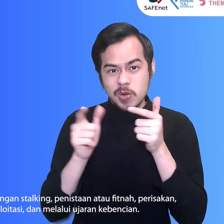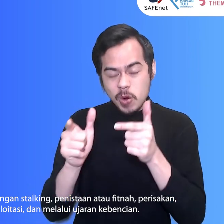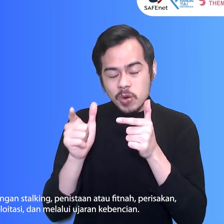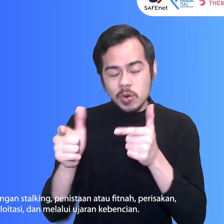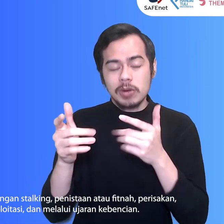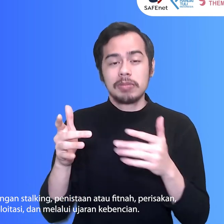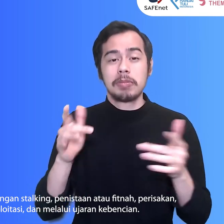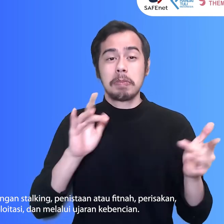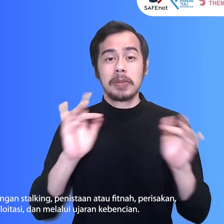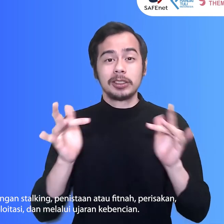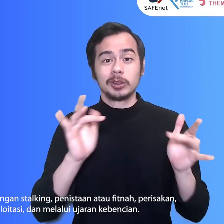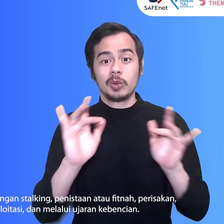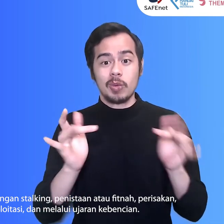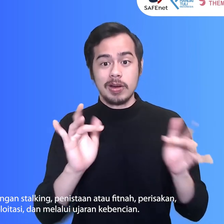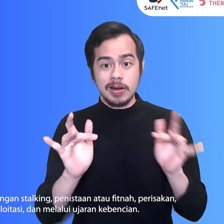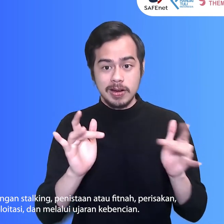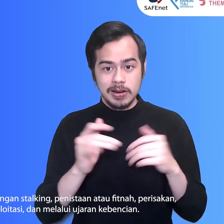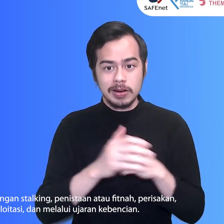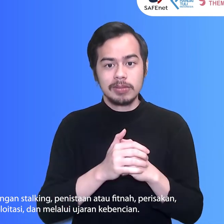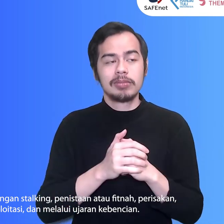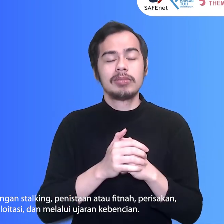Hai dan melalui ujaran kebencian